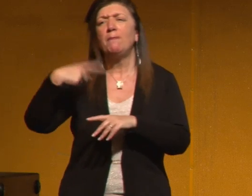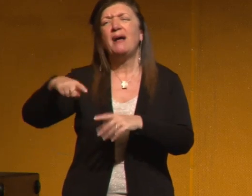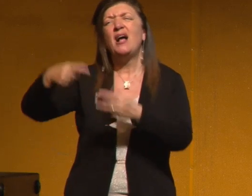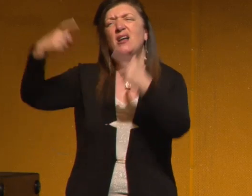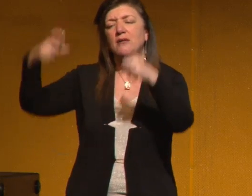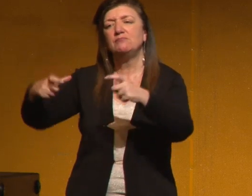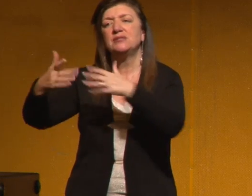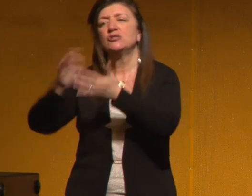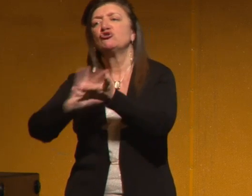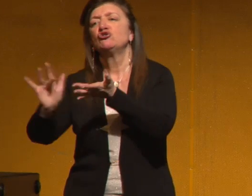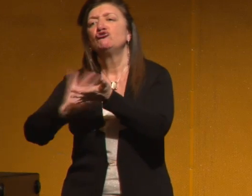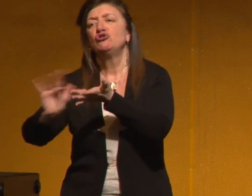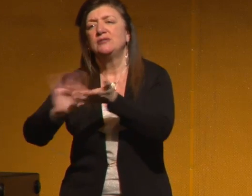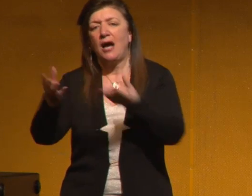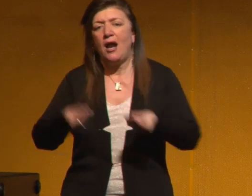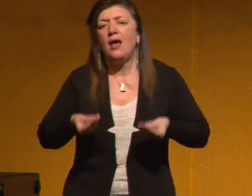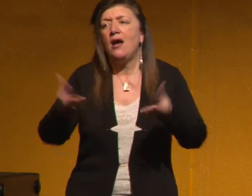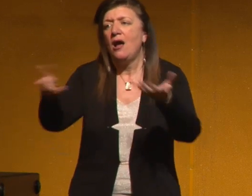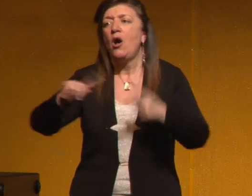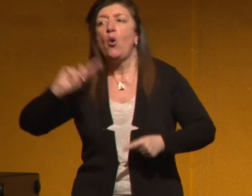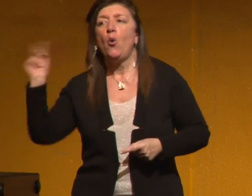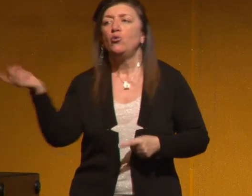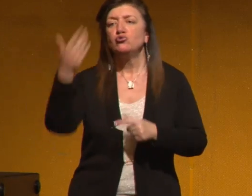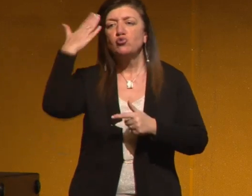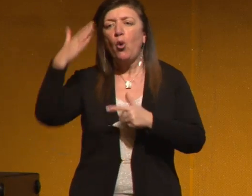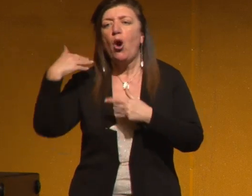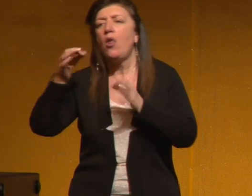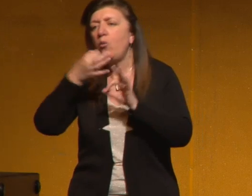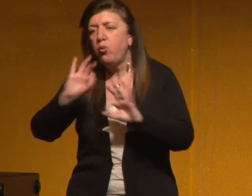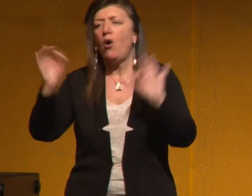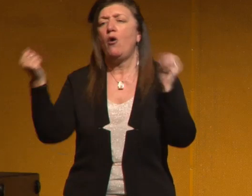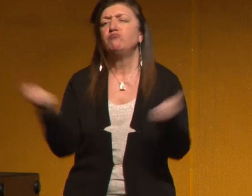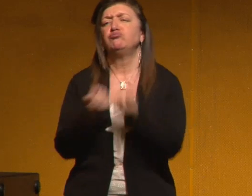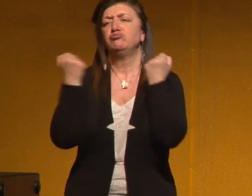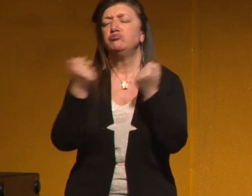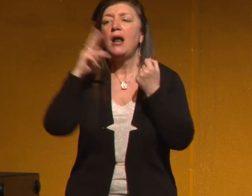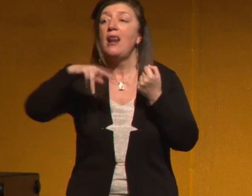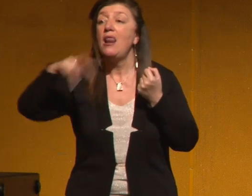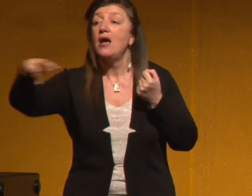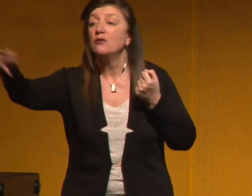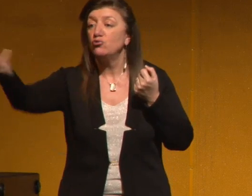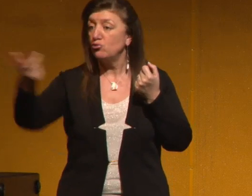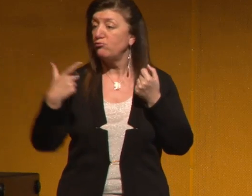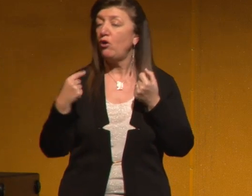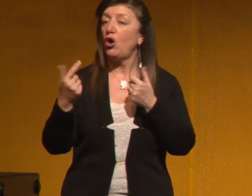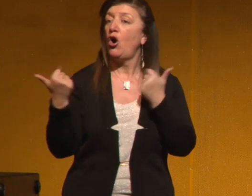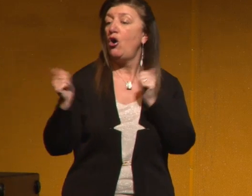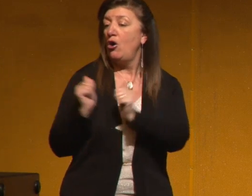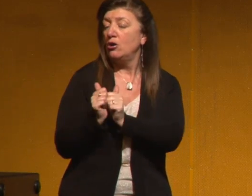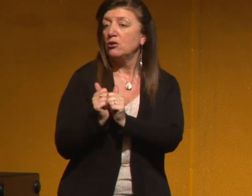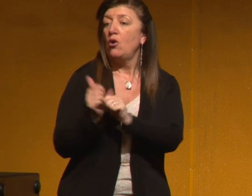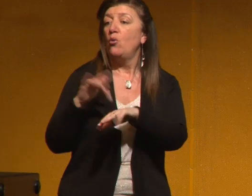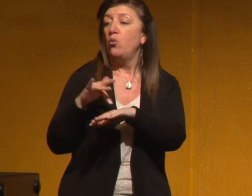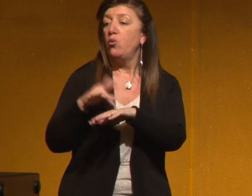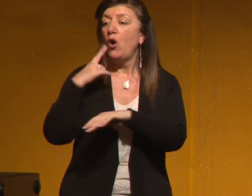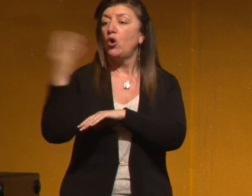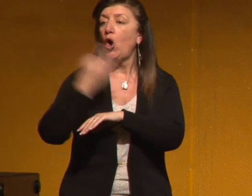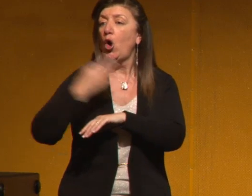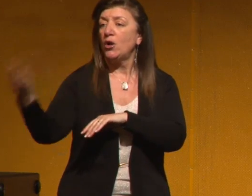permetteranno ad ogni scuola di promuovere la lettura anche affiancandolo ad un uso corretto delle fonti di